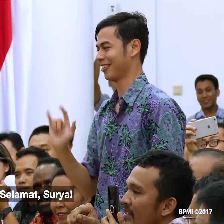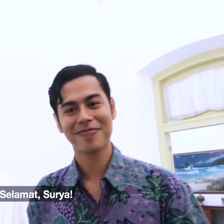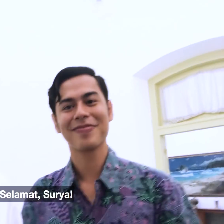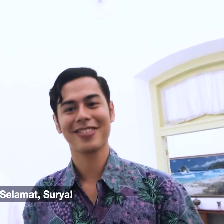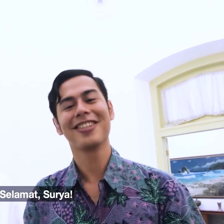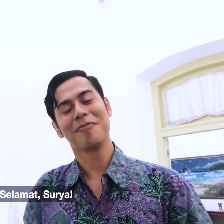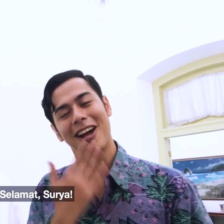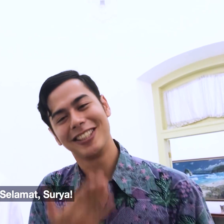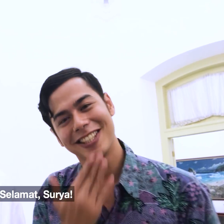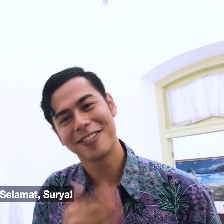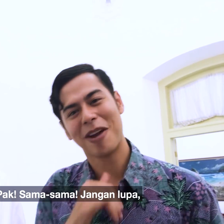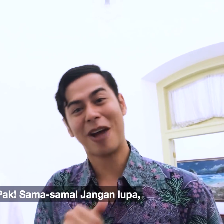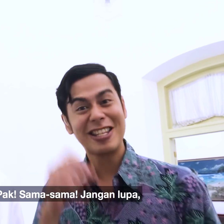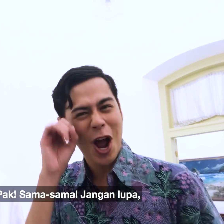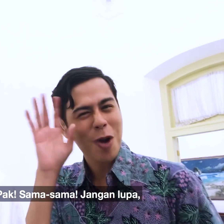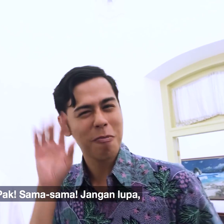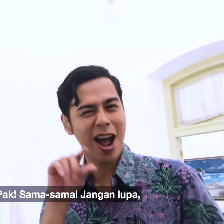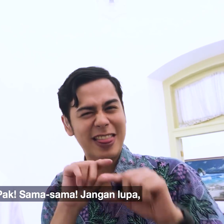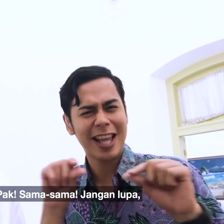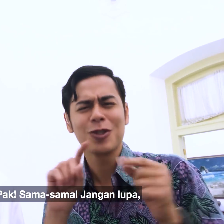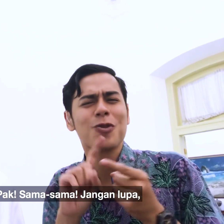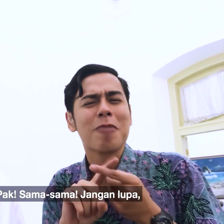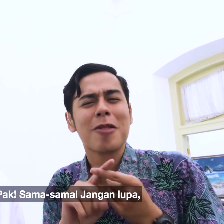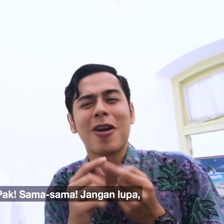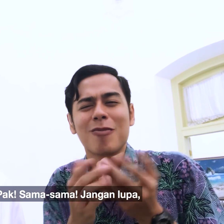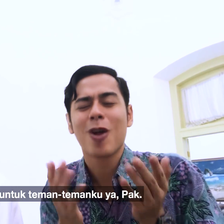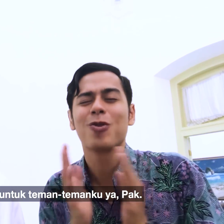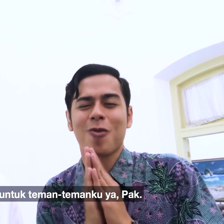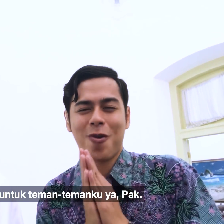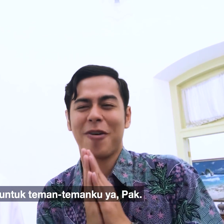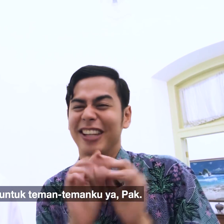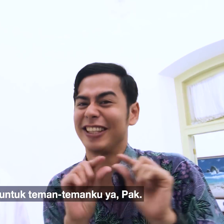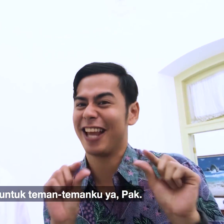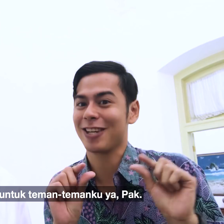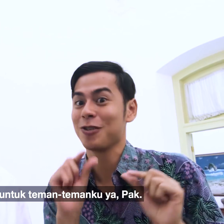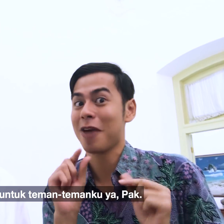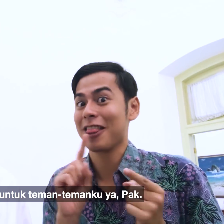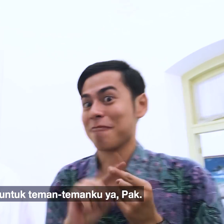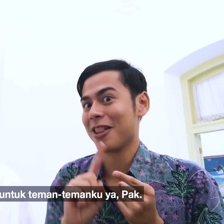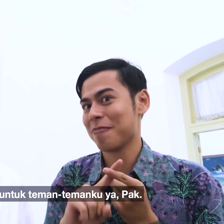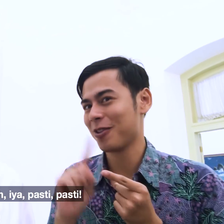Surya. Terima kasih, Pak. Sama-sama. Jangan lupa samain teks teman-teman dulu ya, Pak. Oh